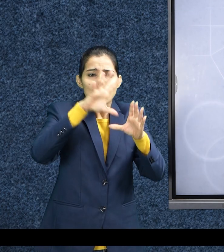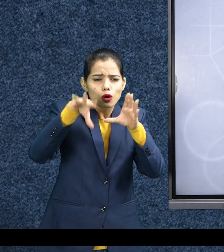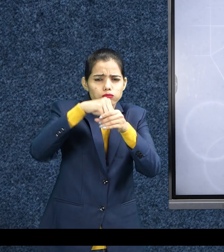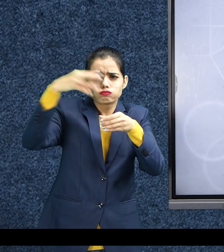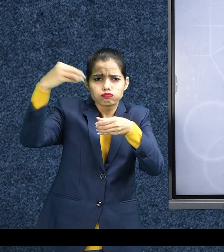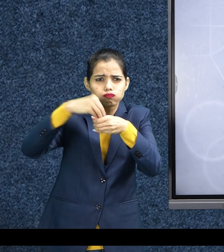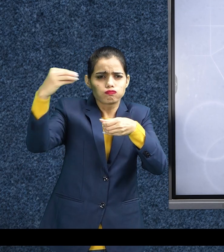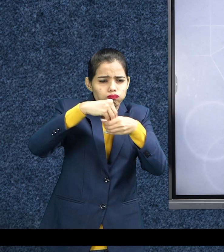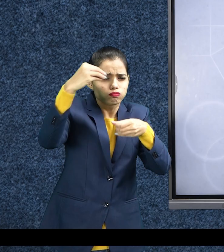संचित आवृत्ति,